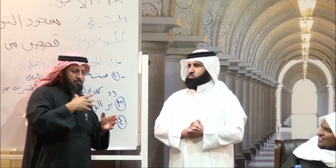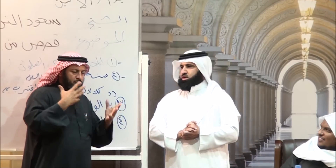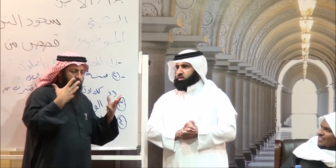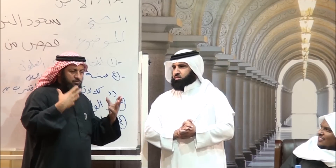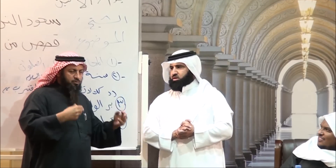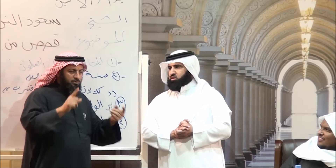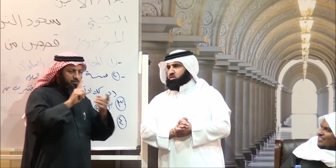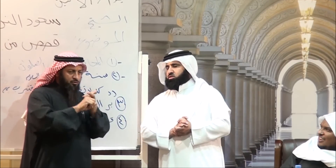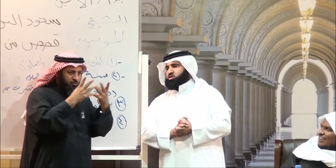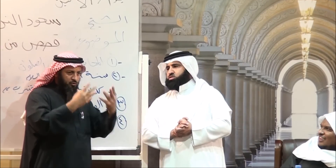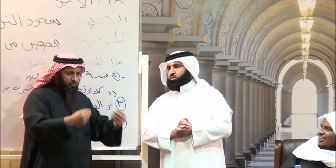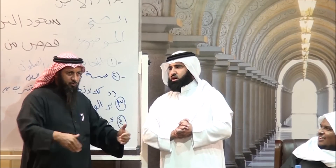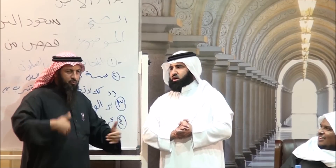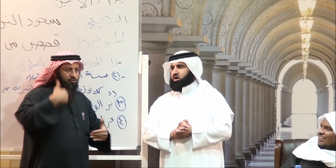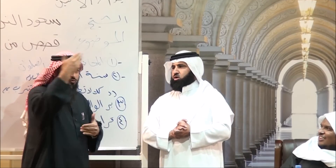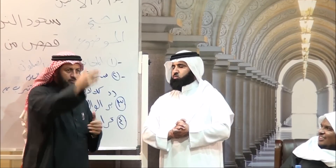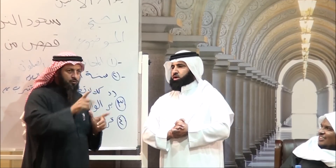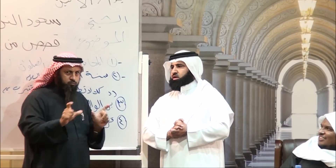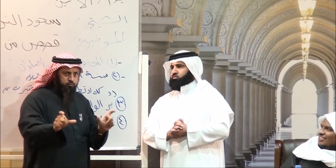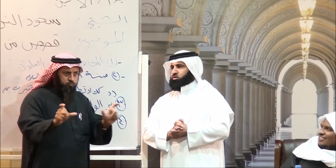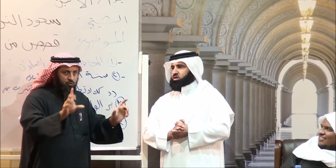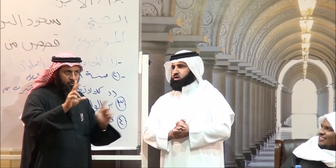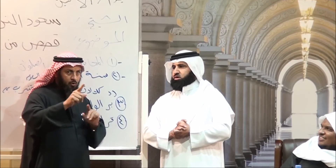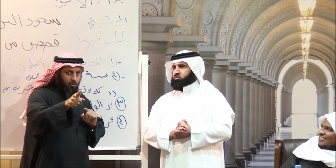سوره التوبه يعني تحس براحه